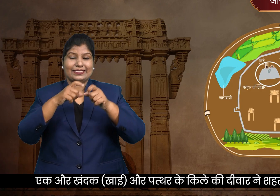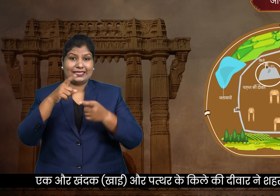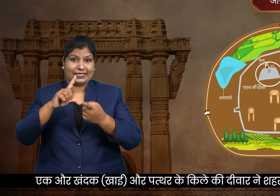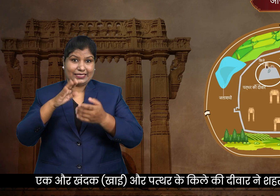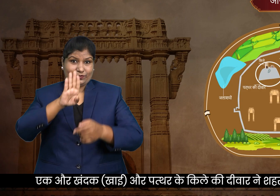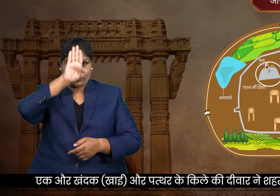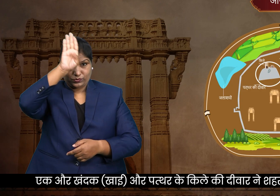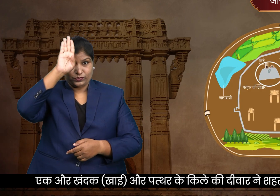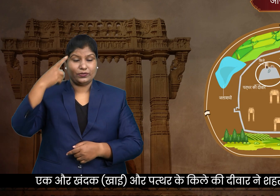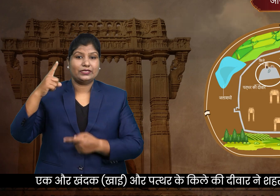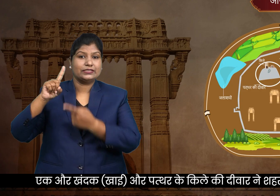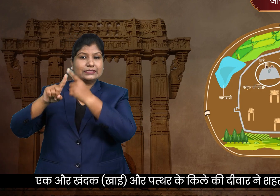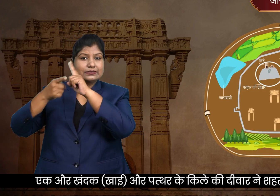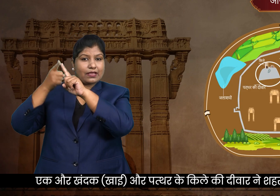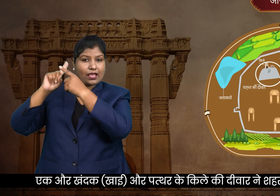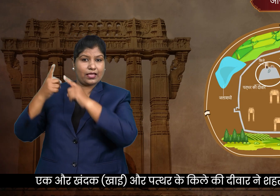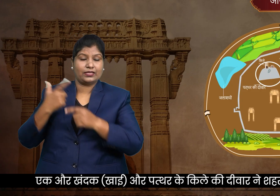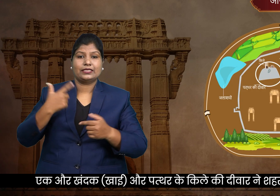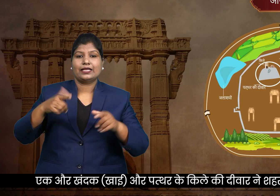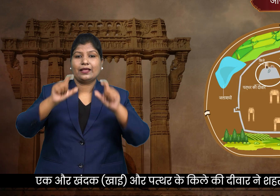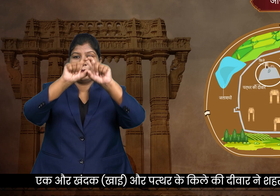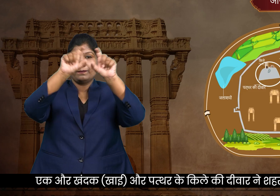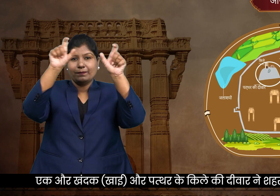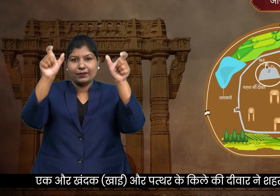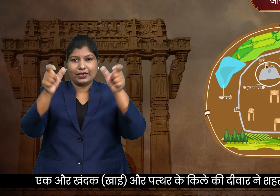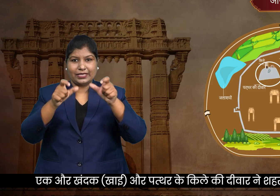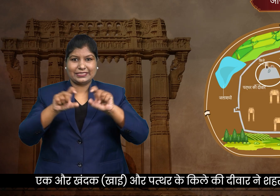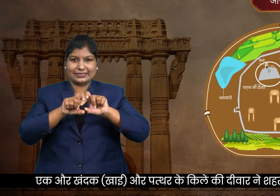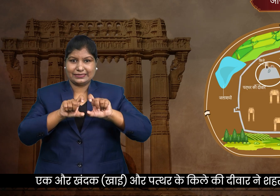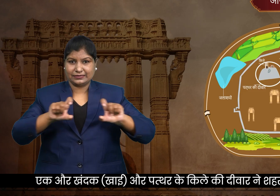एक और खंदक यानी कि खाई और